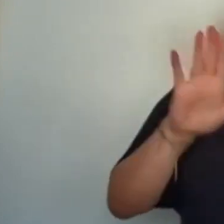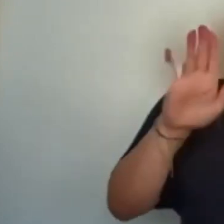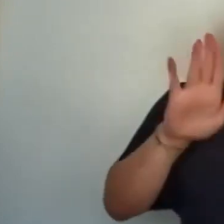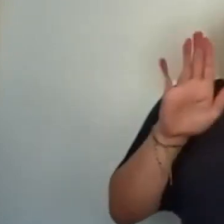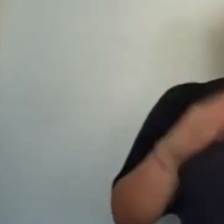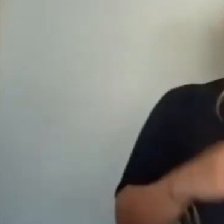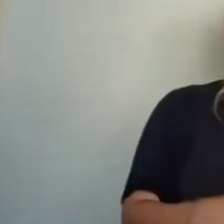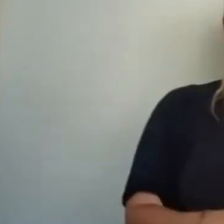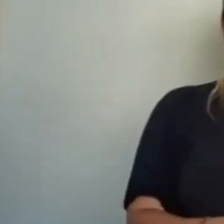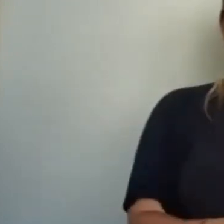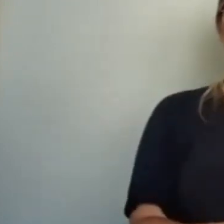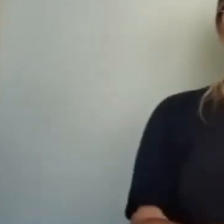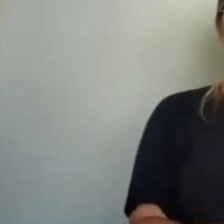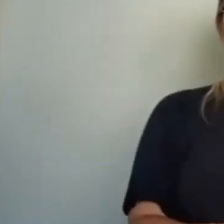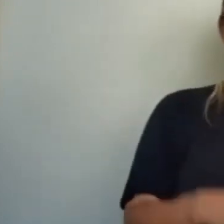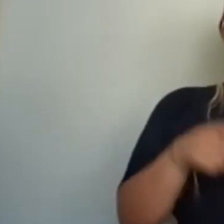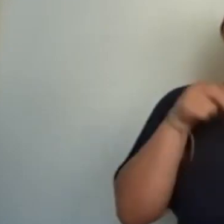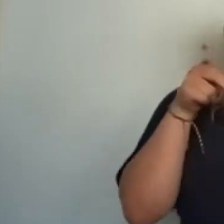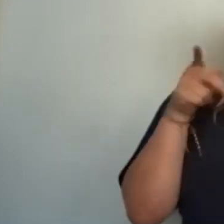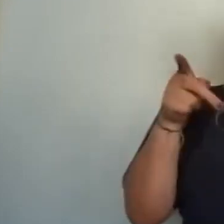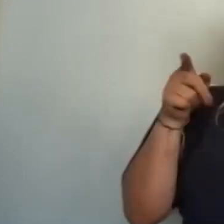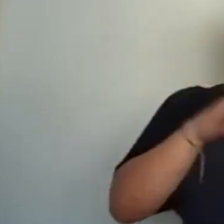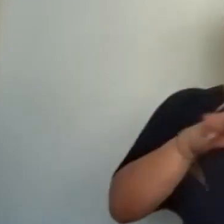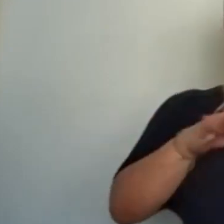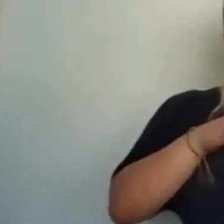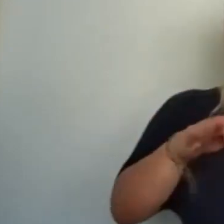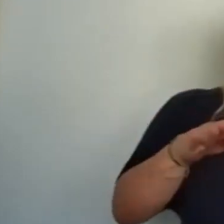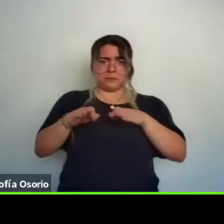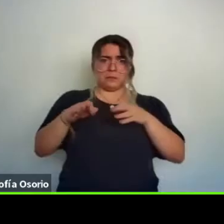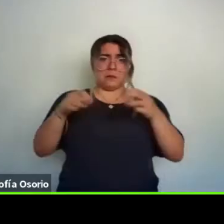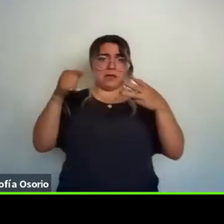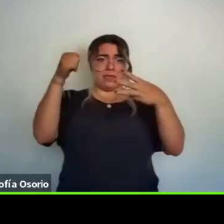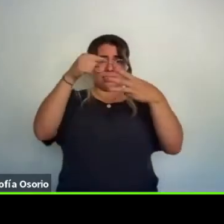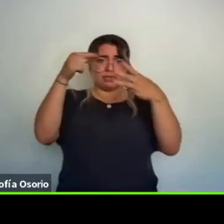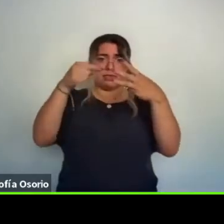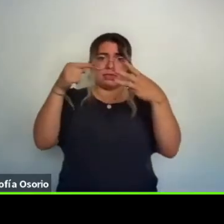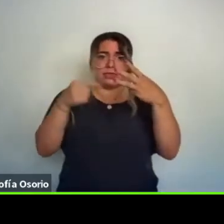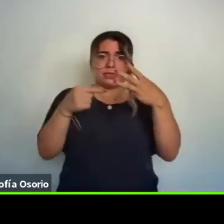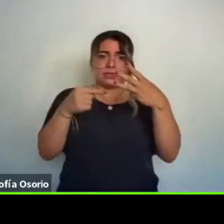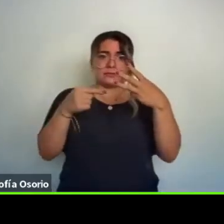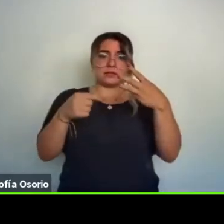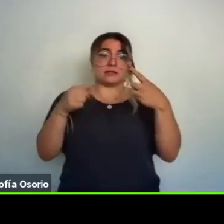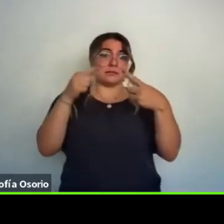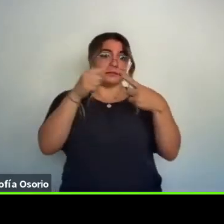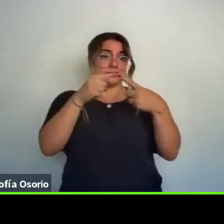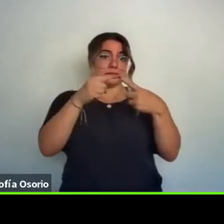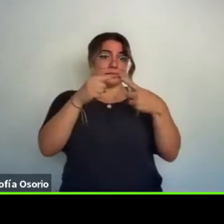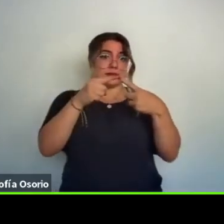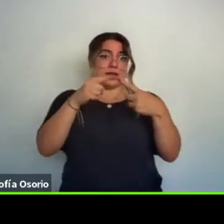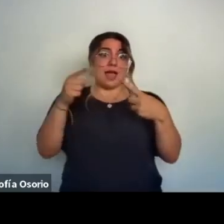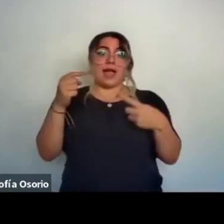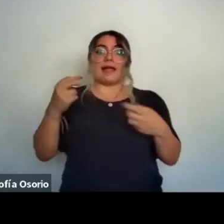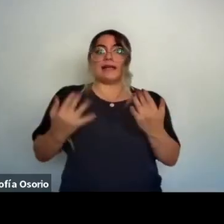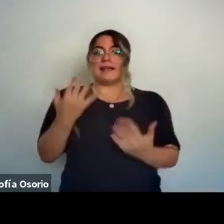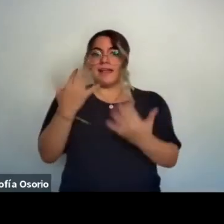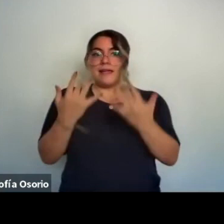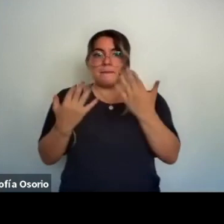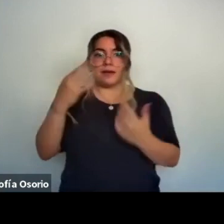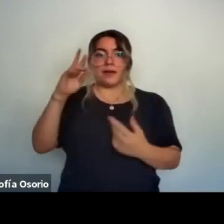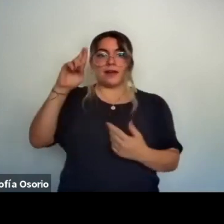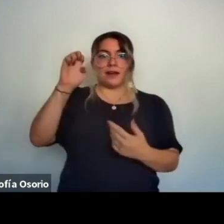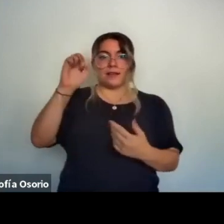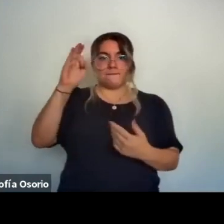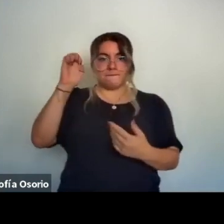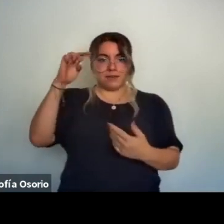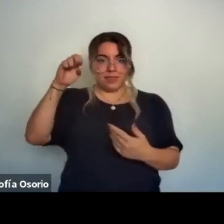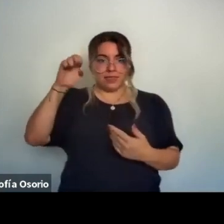Esta intervención va a estar dividida en tres partes. La primera se llama Quemar los referentes, la segunda